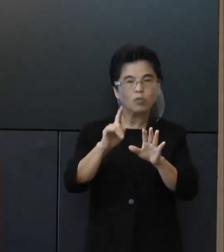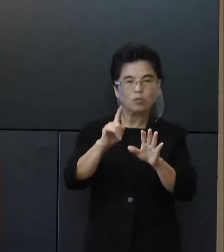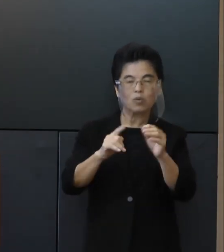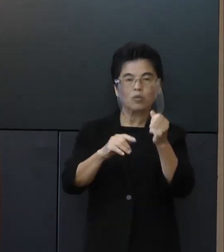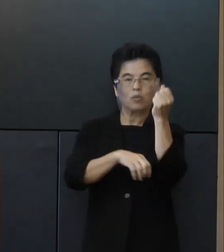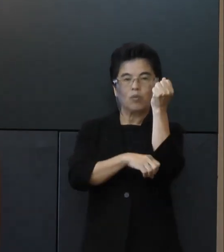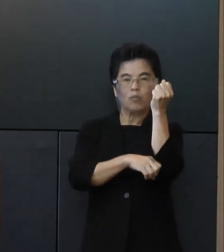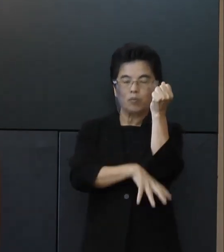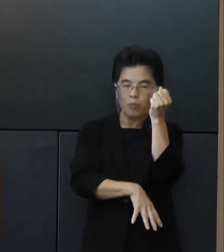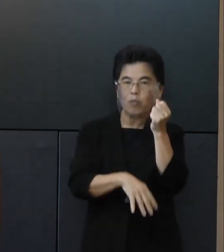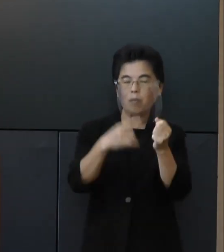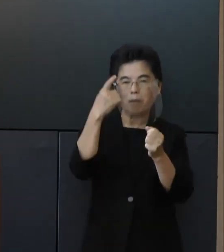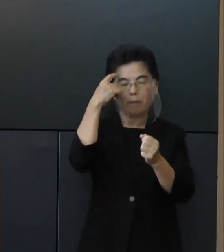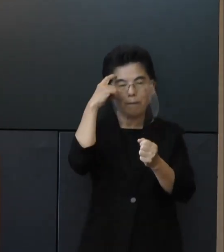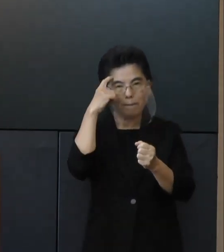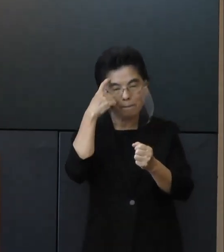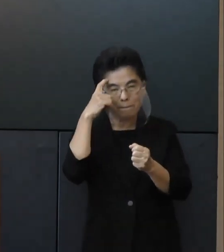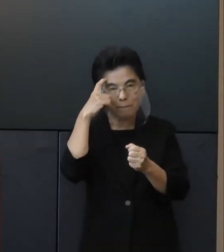見極めつつ